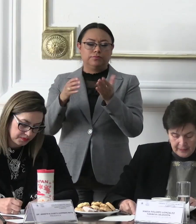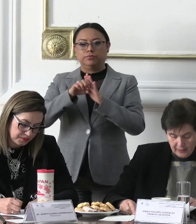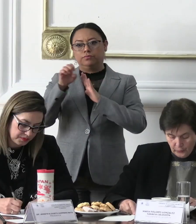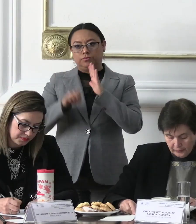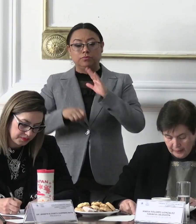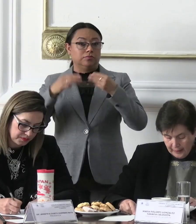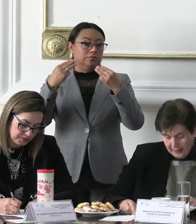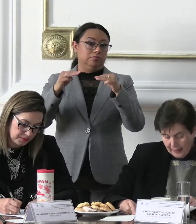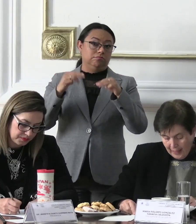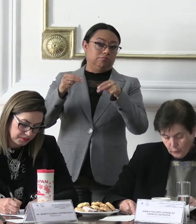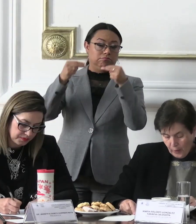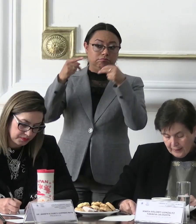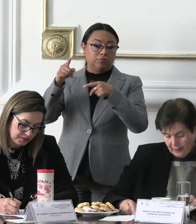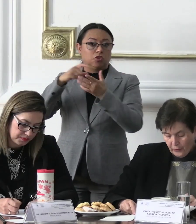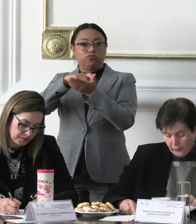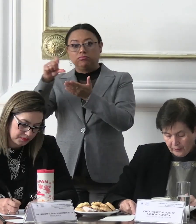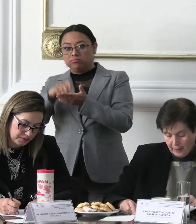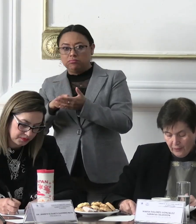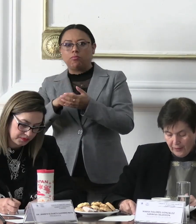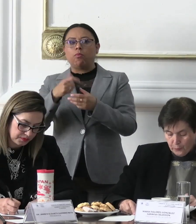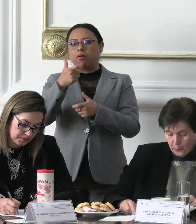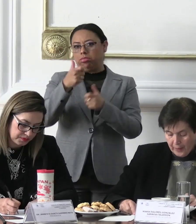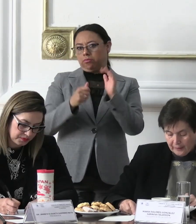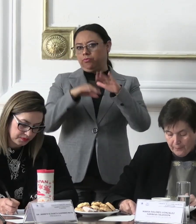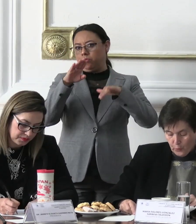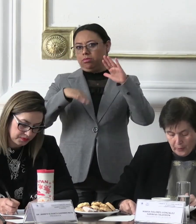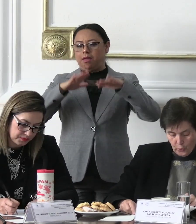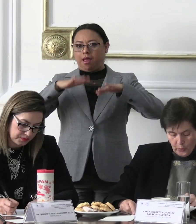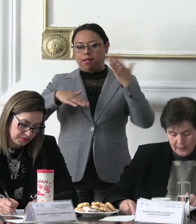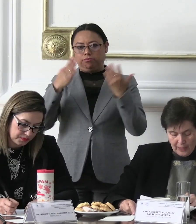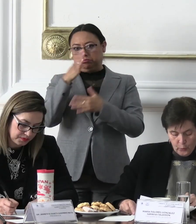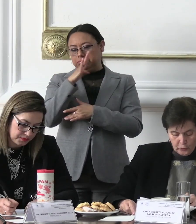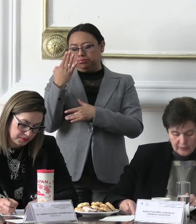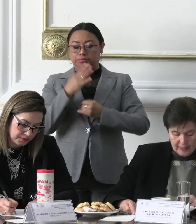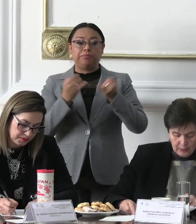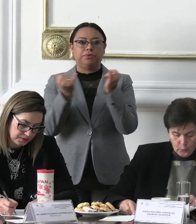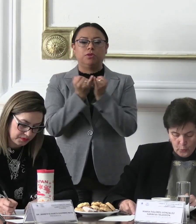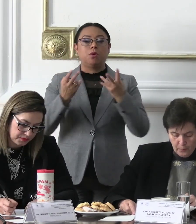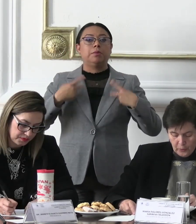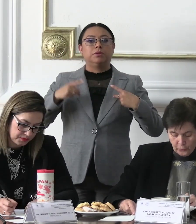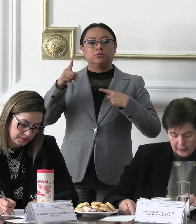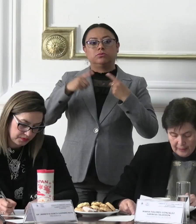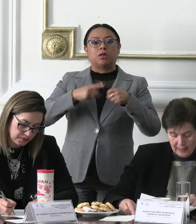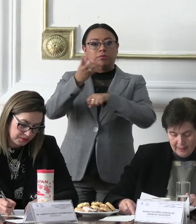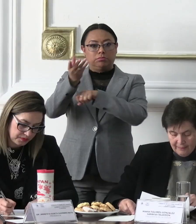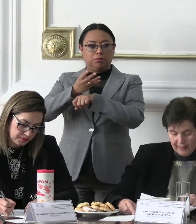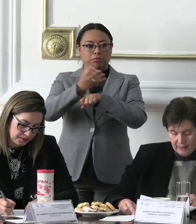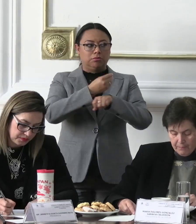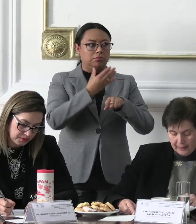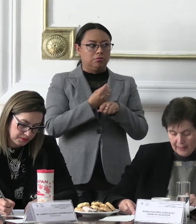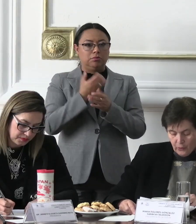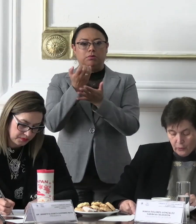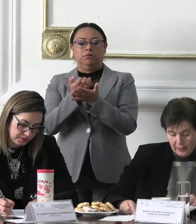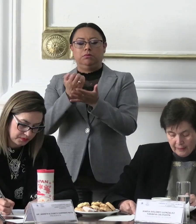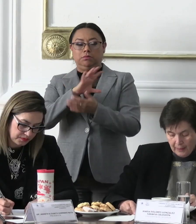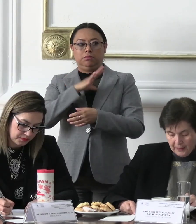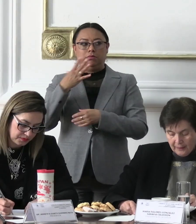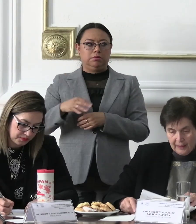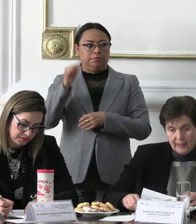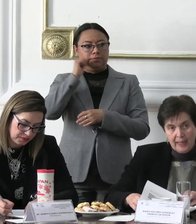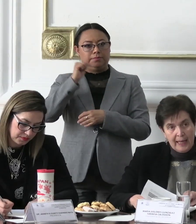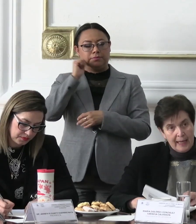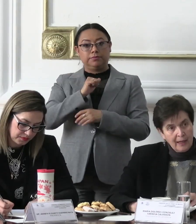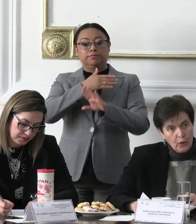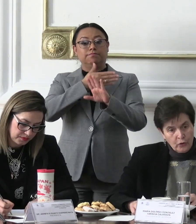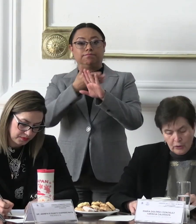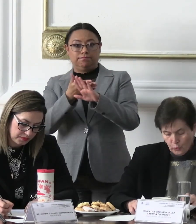del mercado, la actualización de tarifas por parte de proveedores y ajustes económicos generales que han impactado